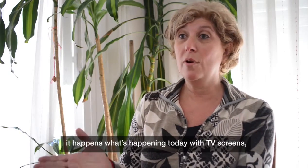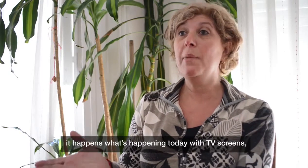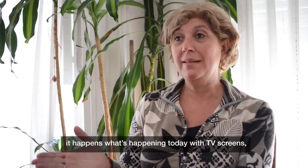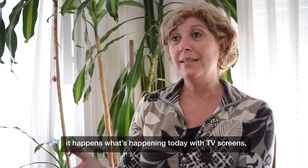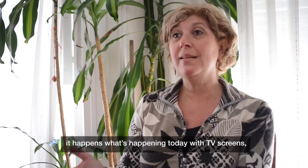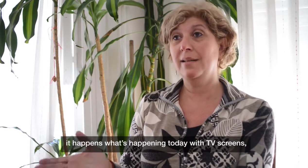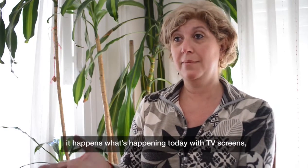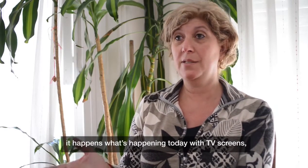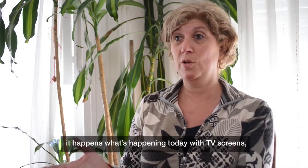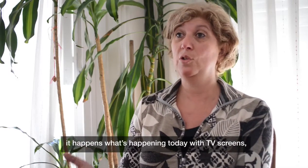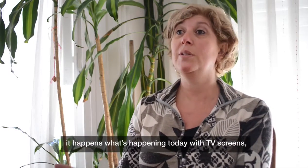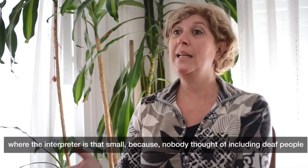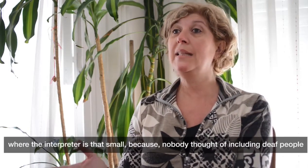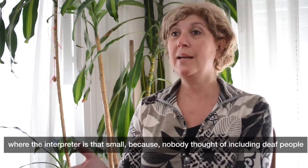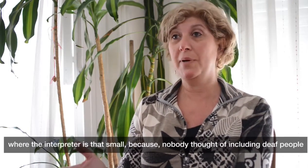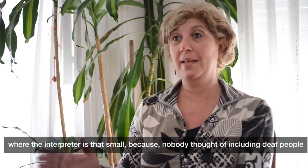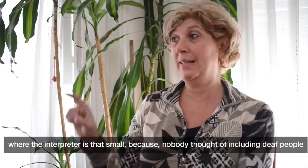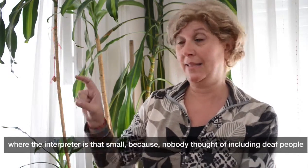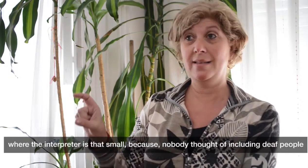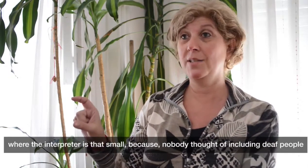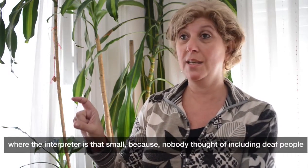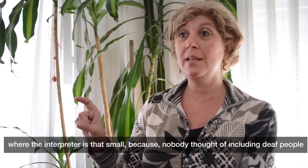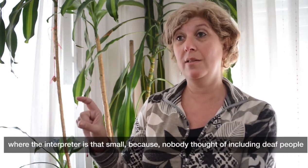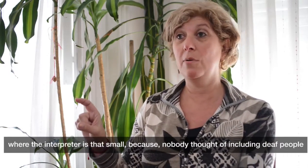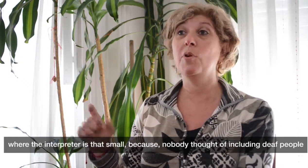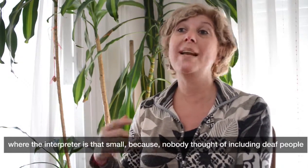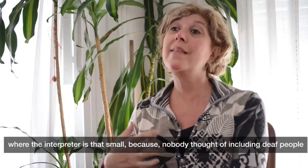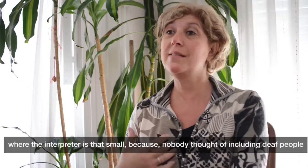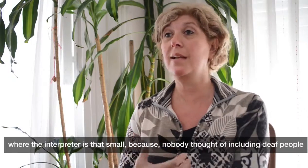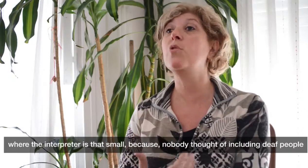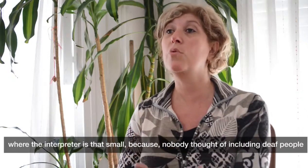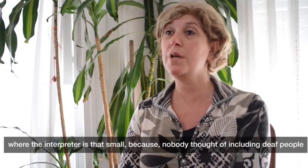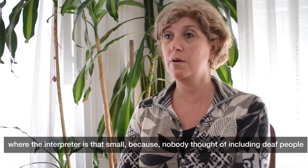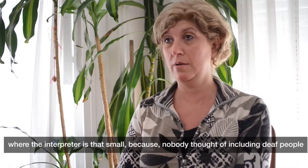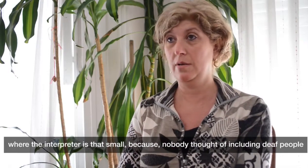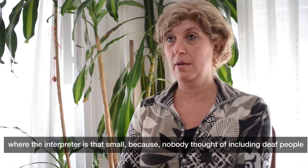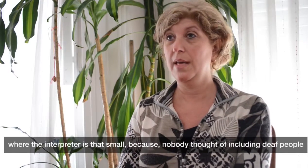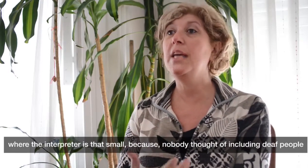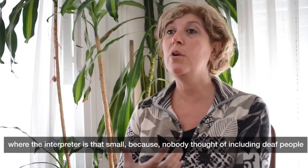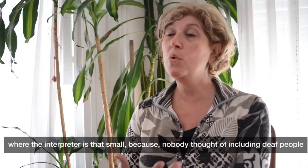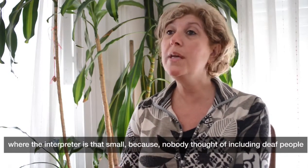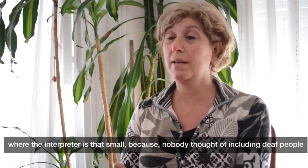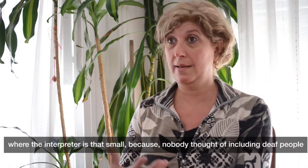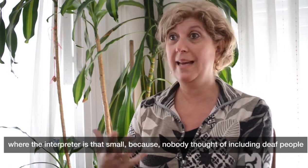las pantallas de televisión, donde el intérprete es así de chiquitito porque a nadie se le ocurrió incluir en